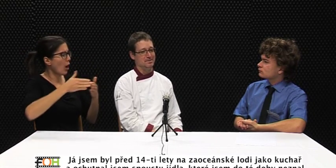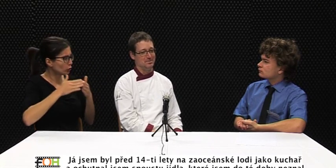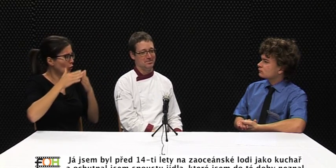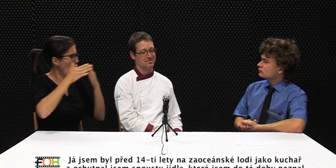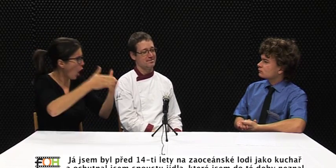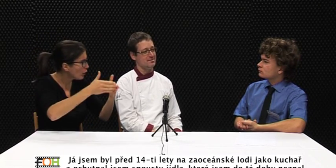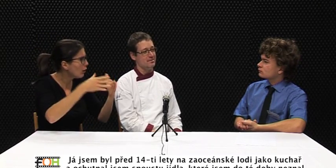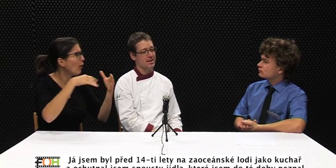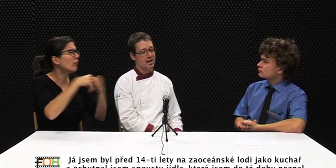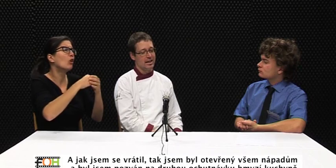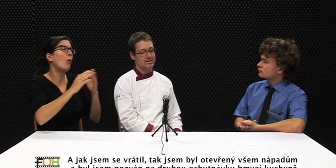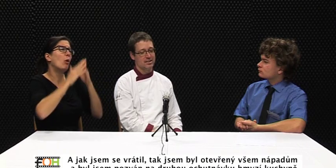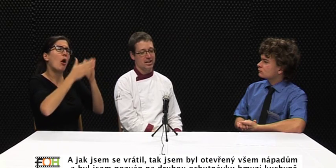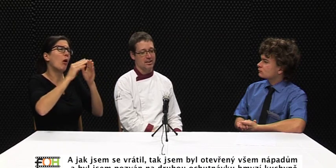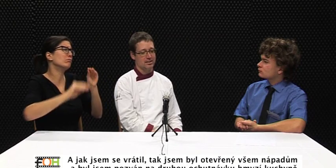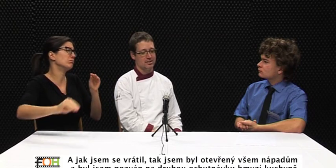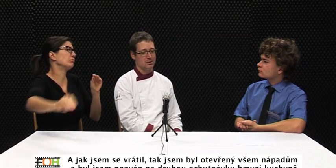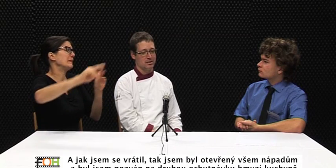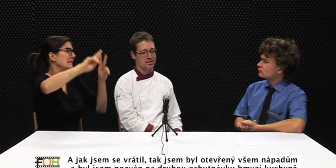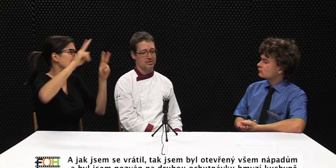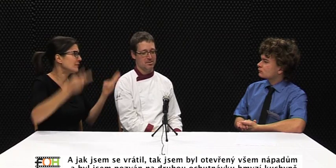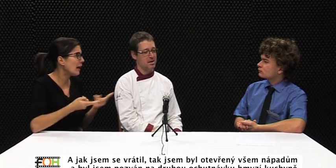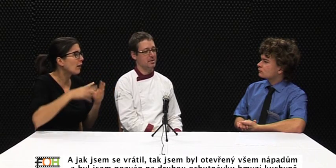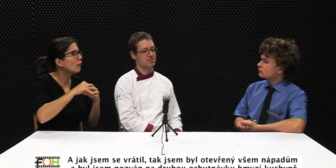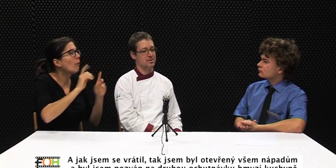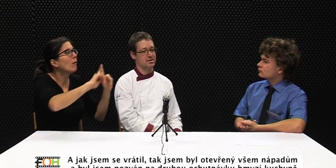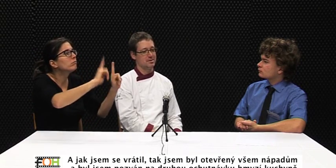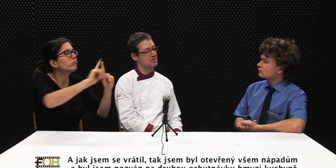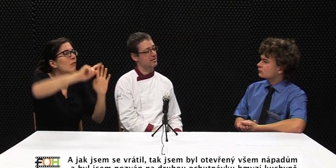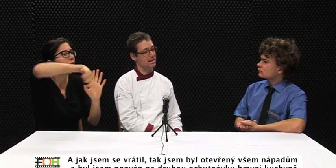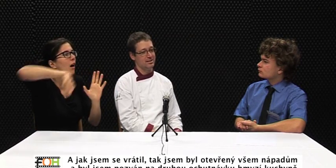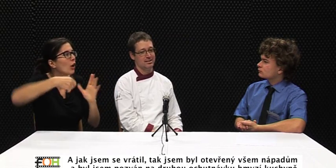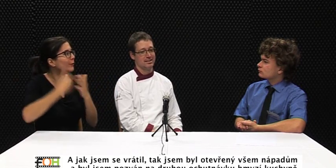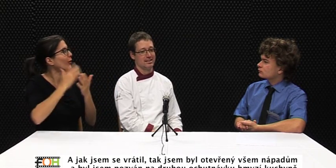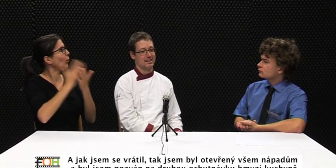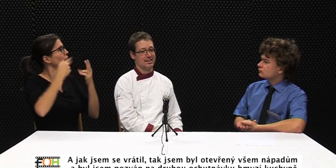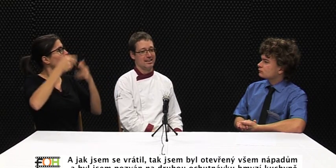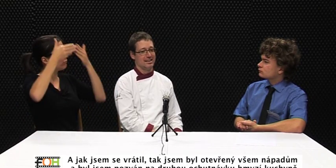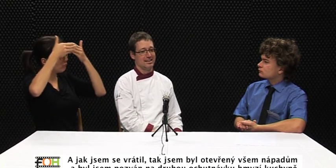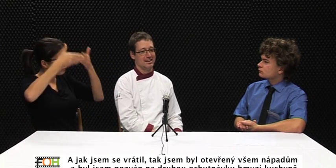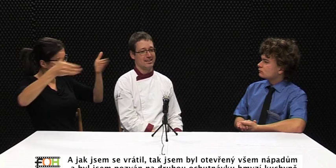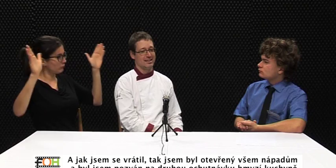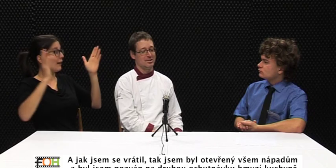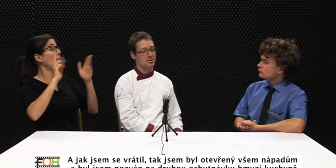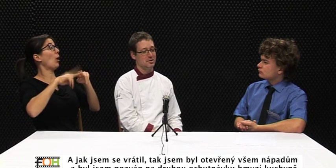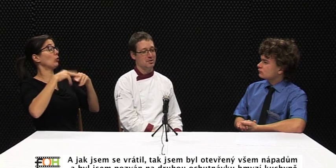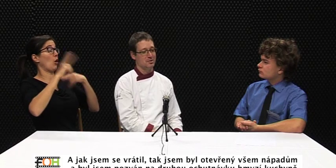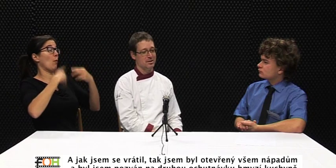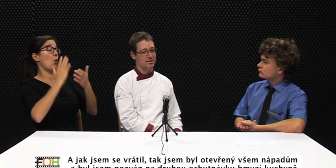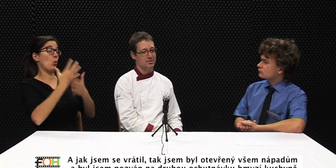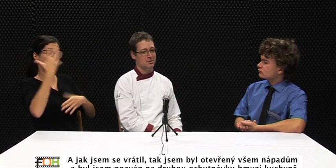neznal. A jak jsem se vrátil, tak jsem byl otevřený všem nápadům a byl jsem pozván na